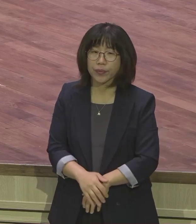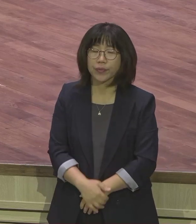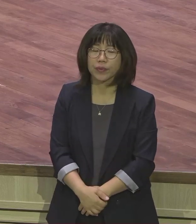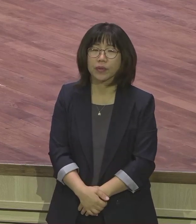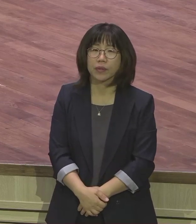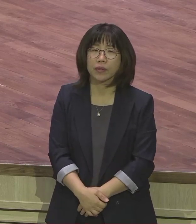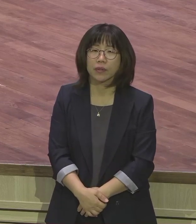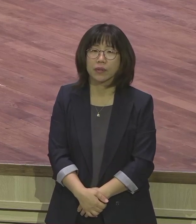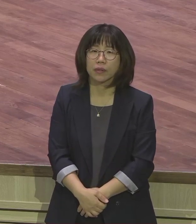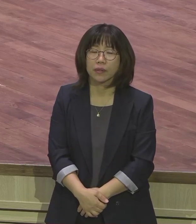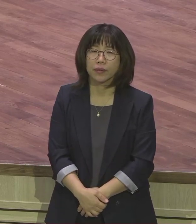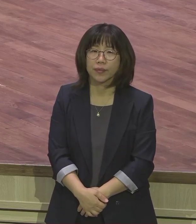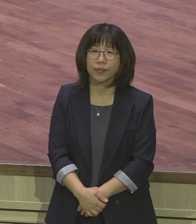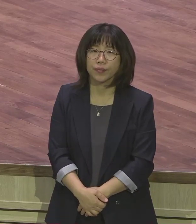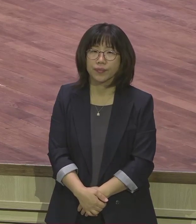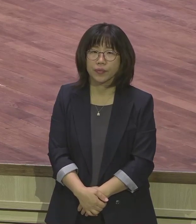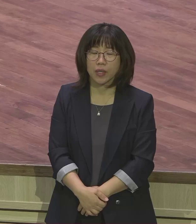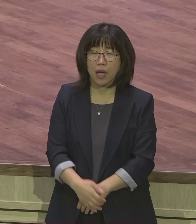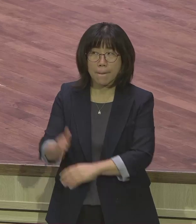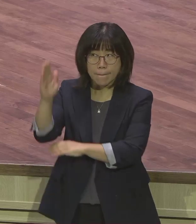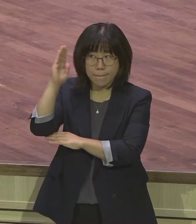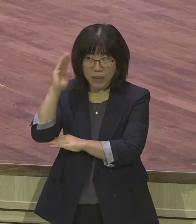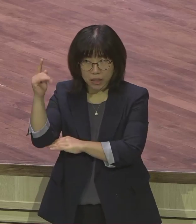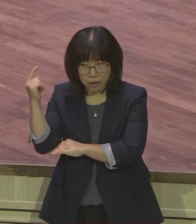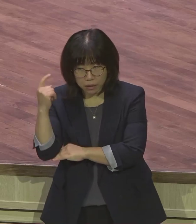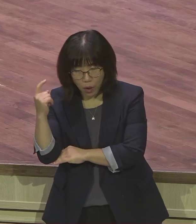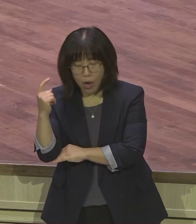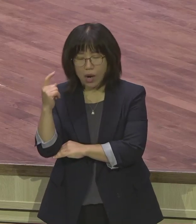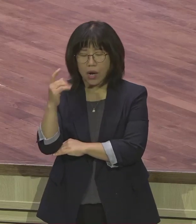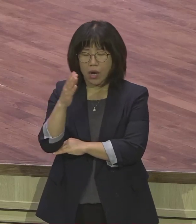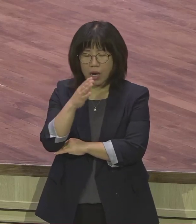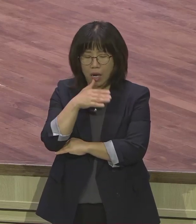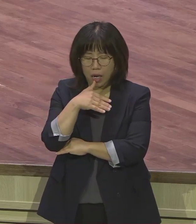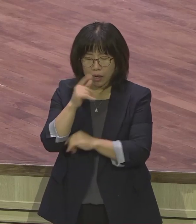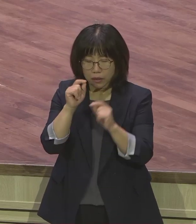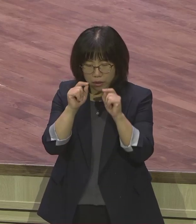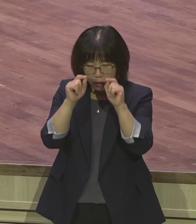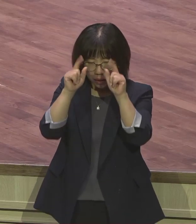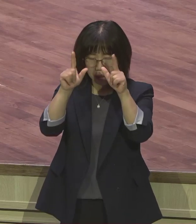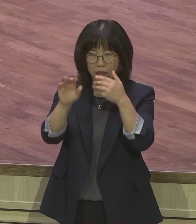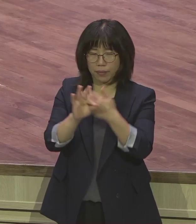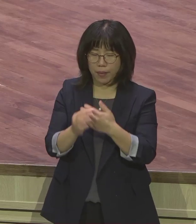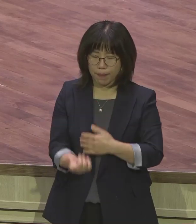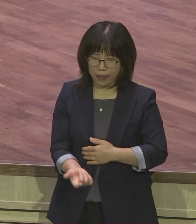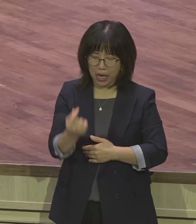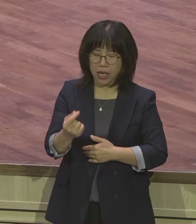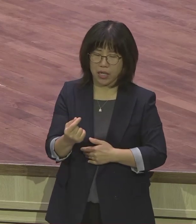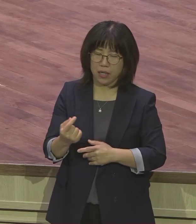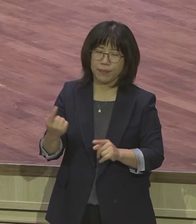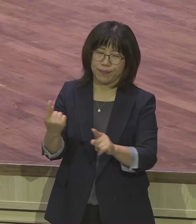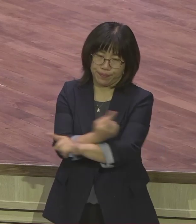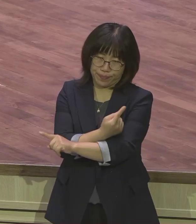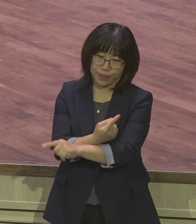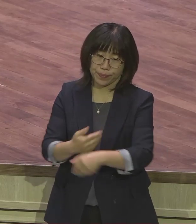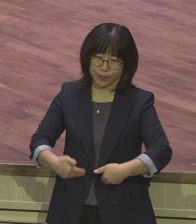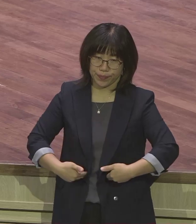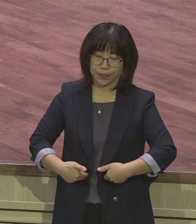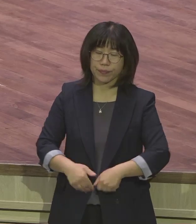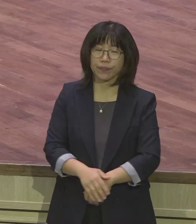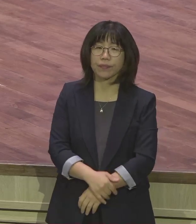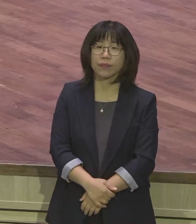적용 즉 반응이 돼 반응 말씀을 받고 말씀을 낼 사람들에게 적용하는 그러한